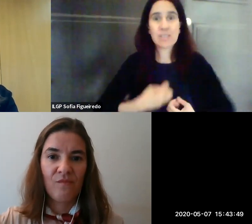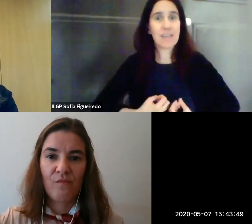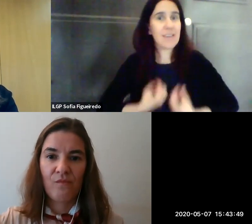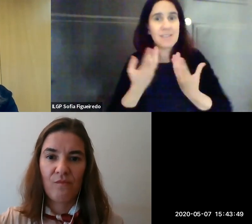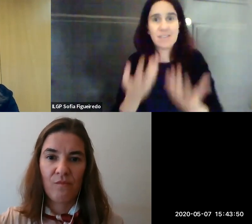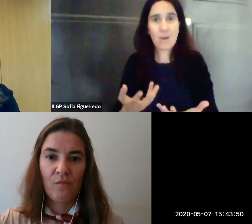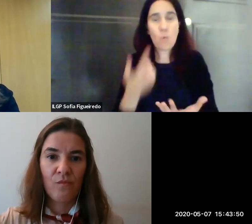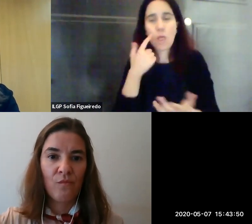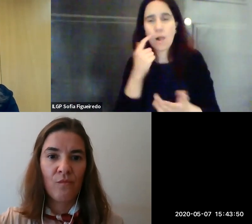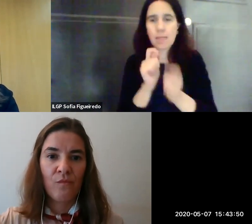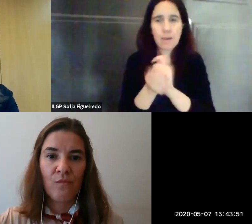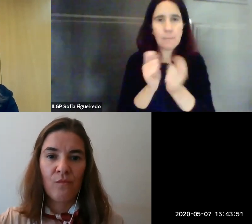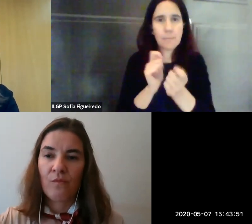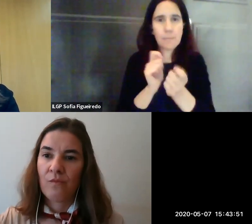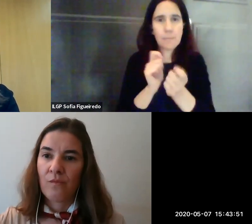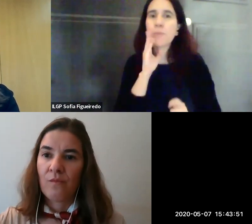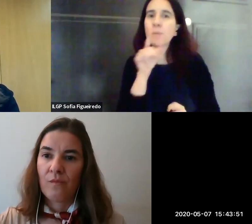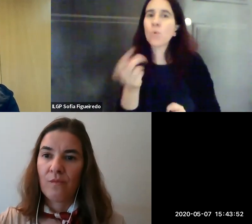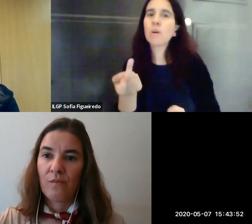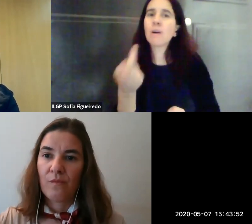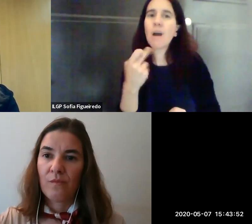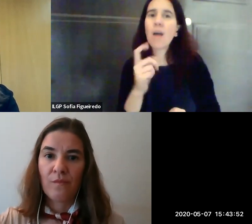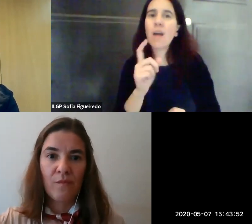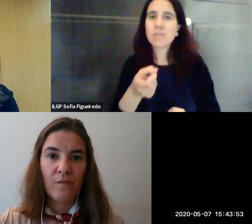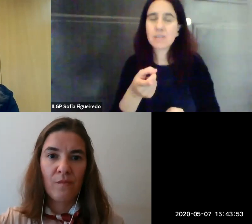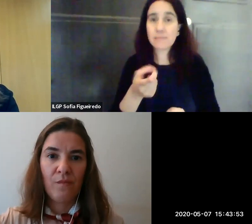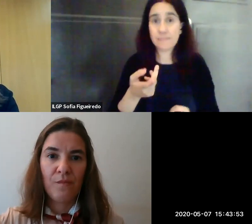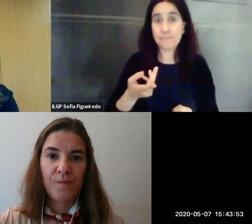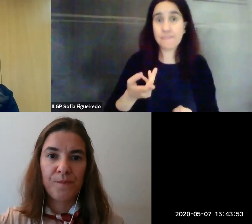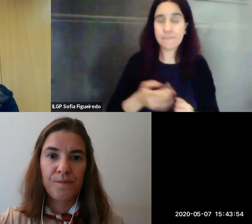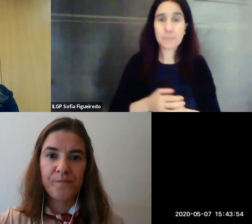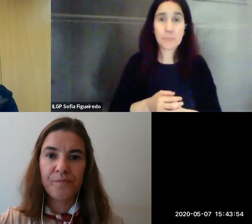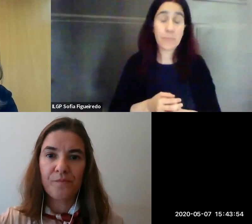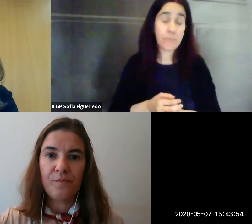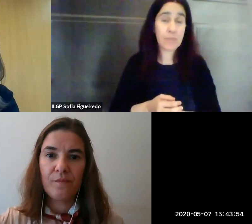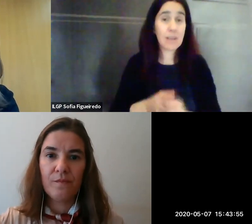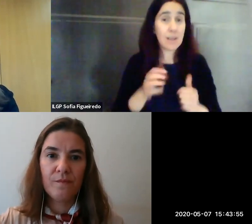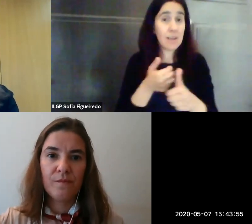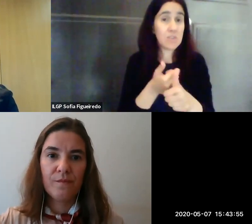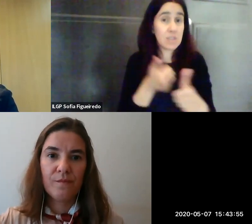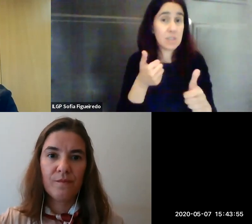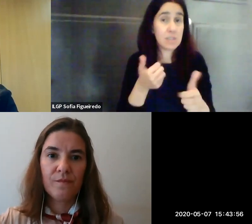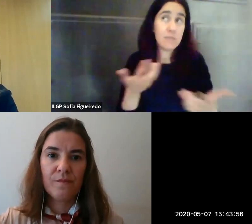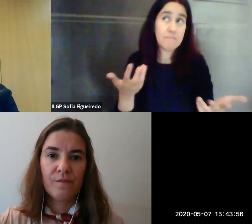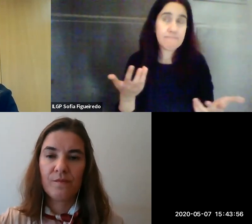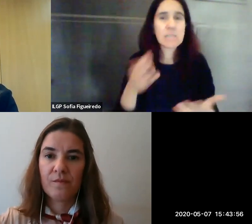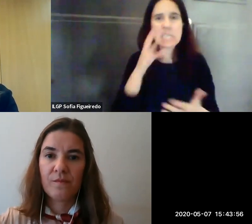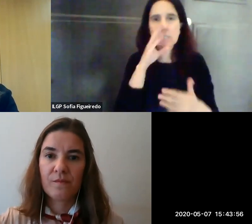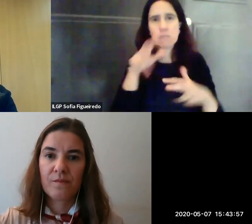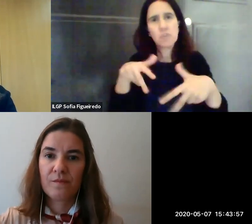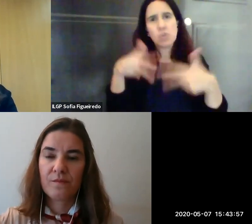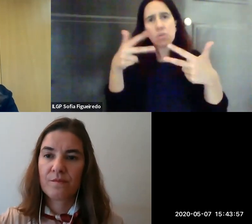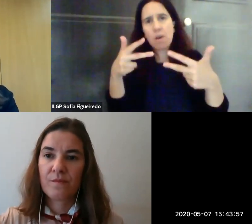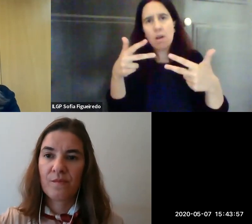ser adaptada ao feedback que acabamos de receber. A distância, enfim, se for uma videochamada